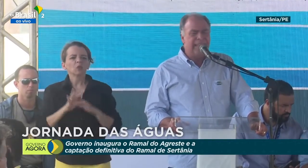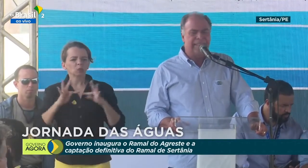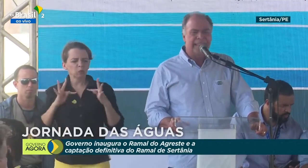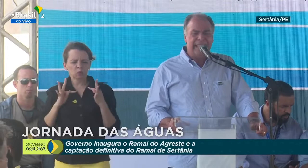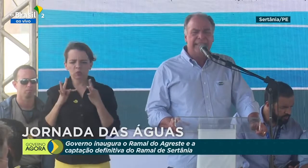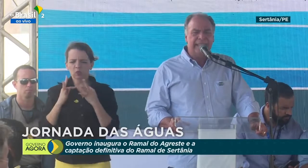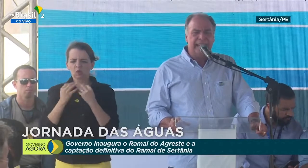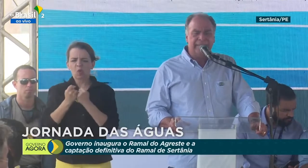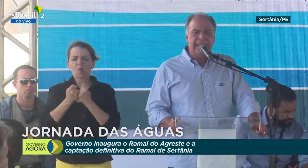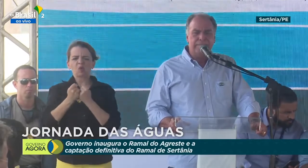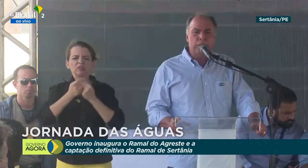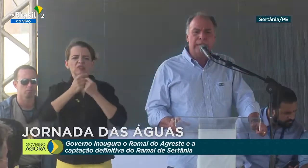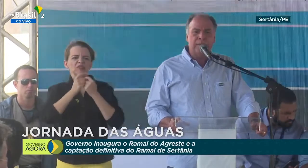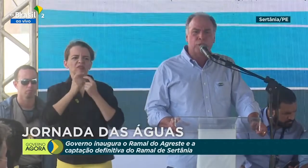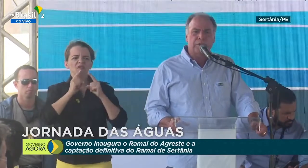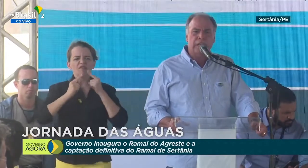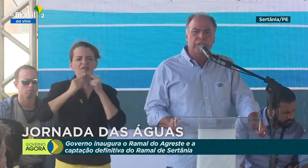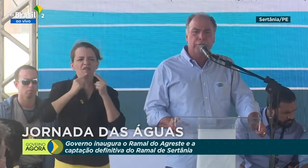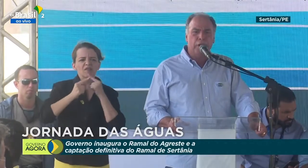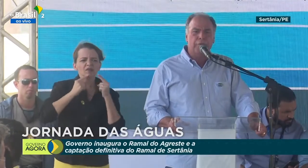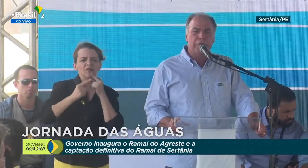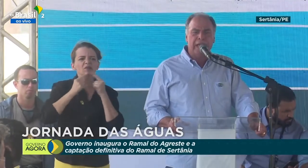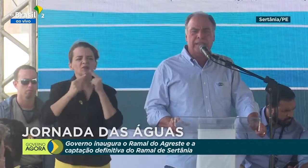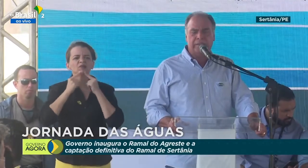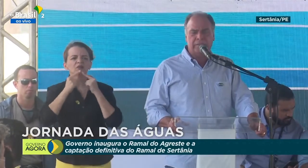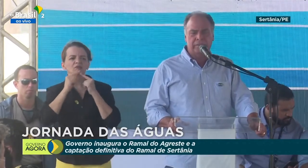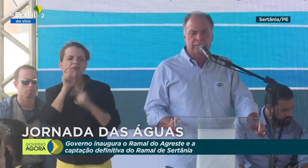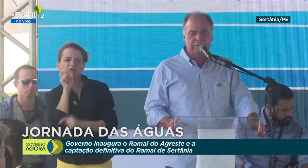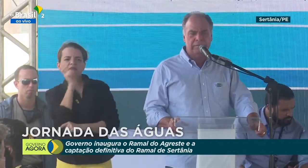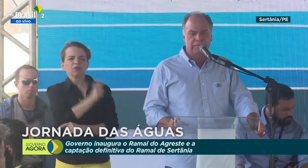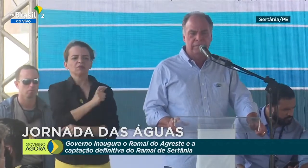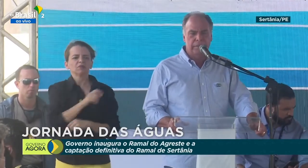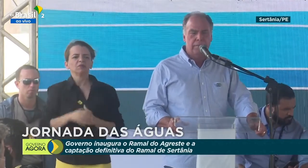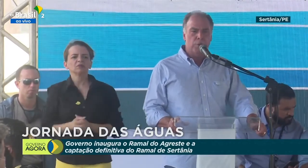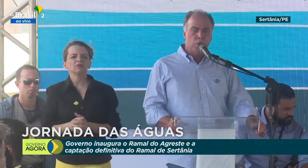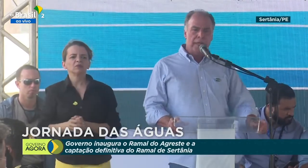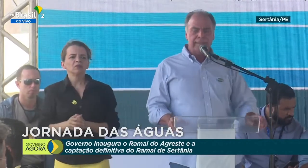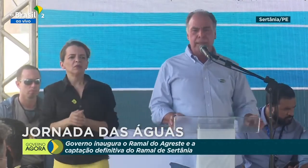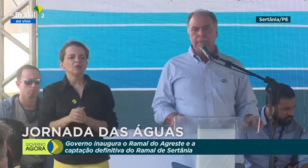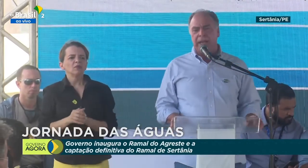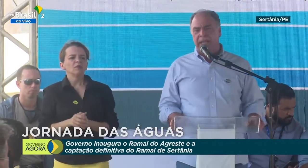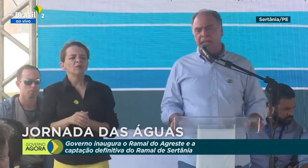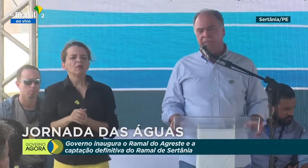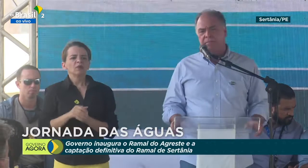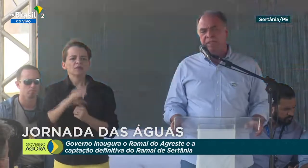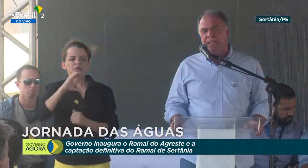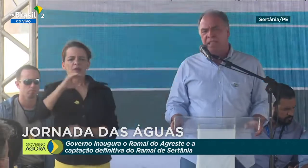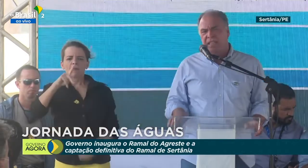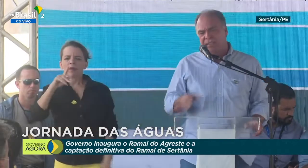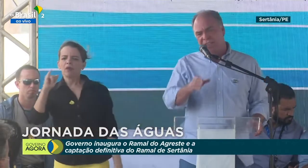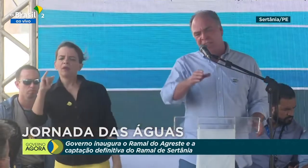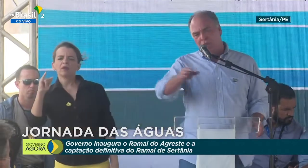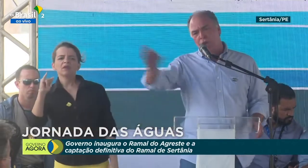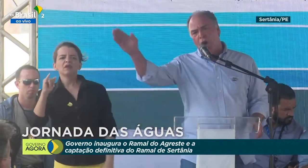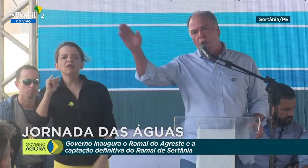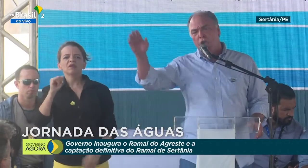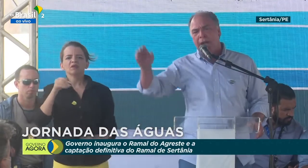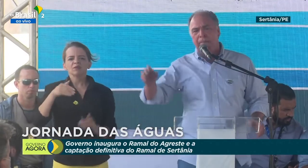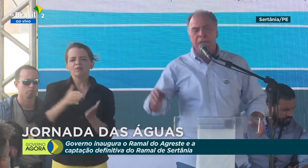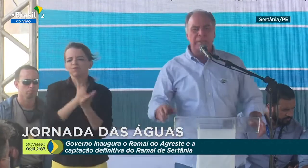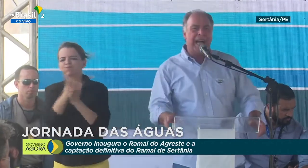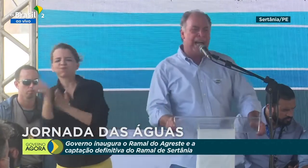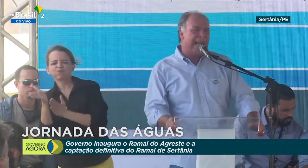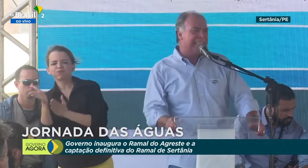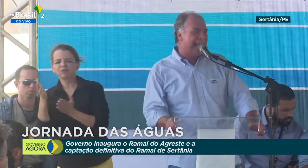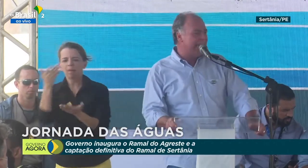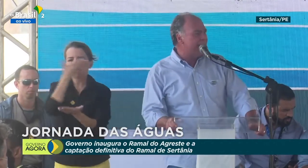todas as críticas e imputações que lhe foram feitas por uma CPI que se desviou no